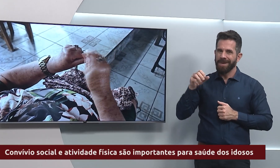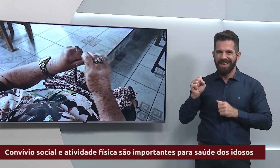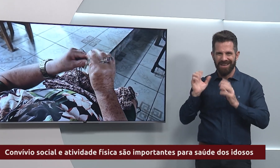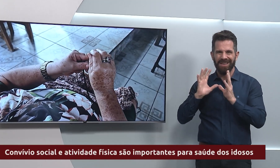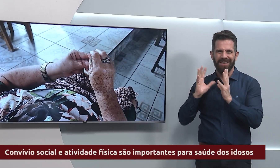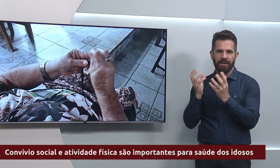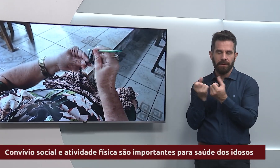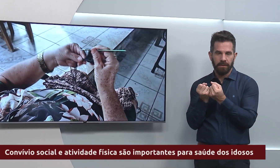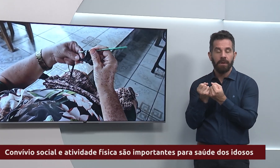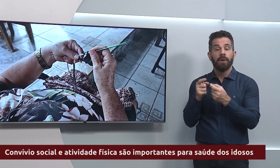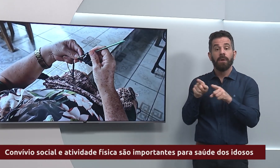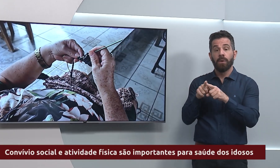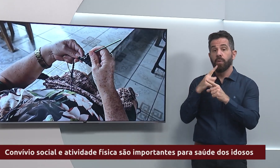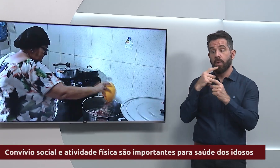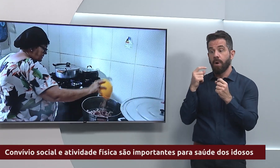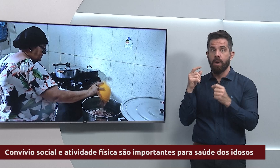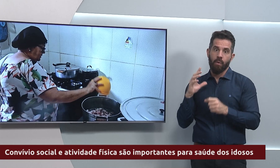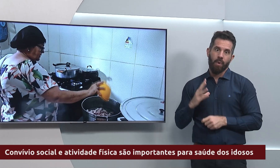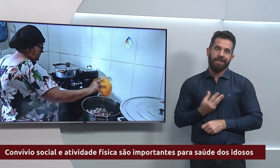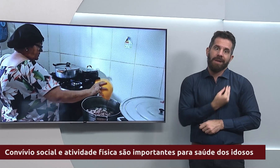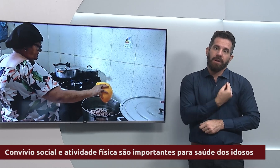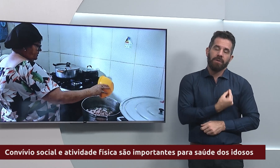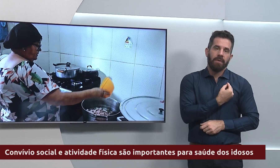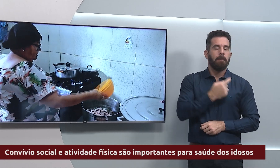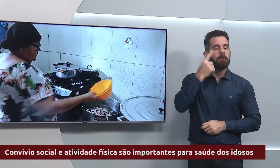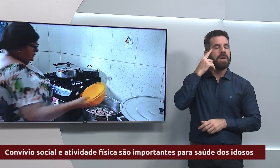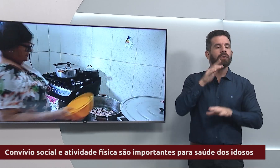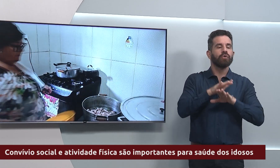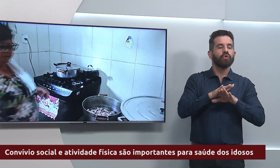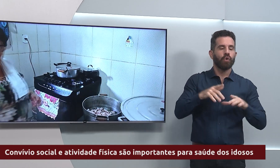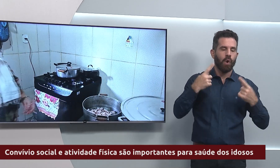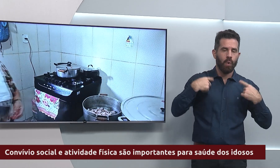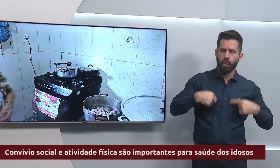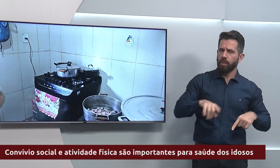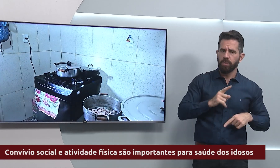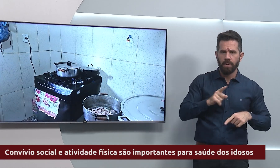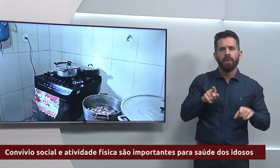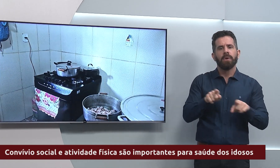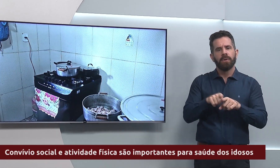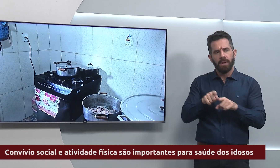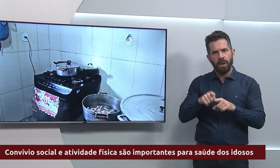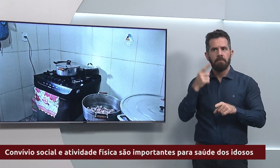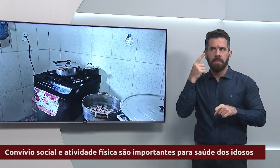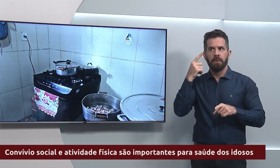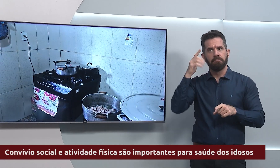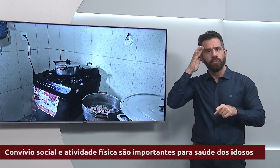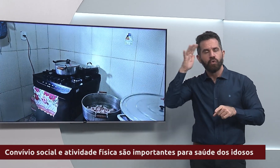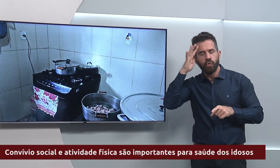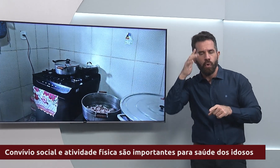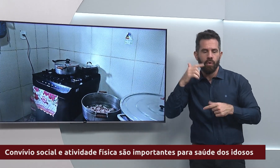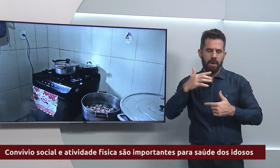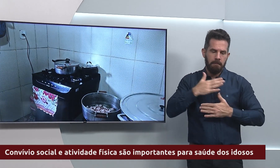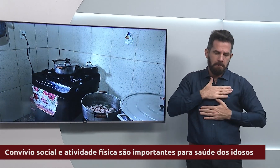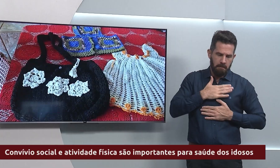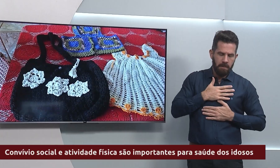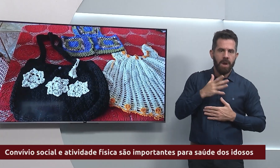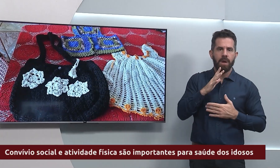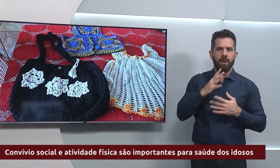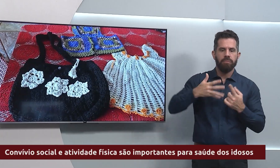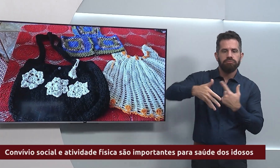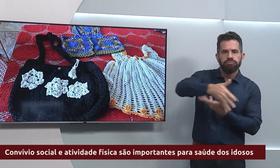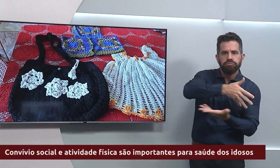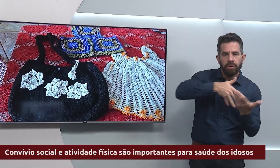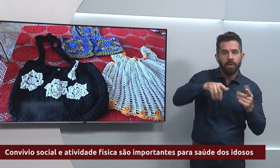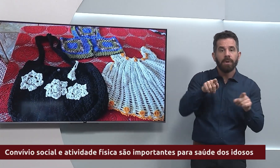vida envolve dimensões que vão além do corpo. Inclui emoções, vínculos sociais e a percepção de que cada pessoa tem o seu próprio